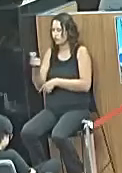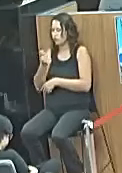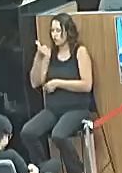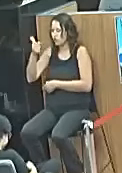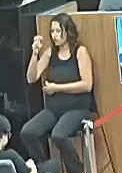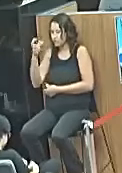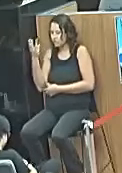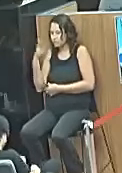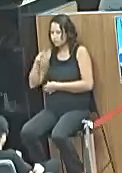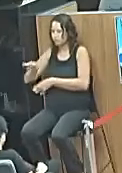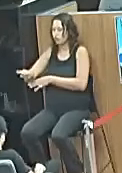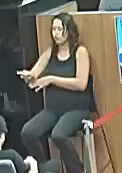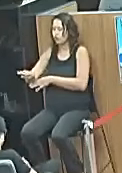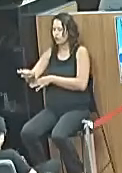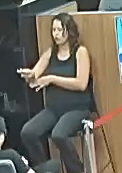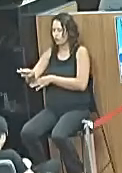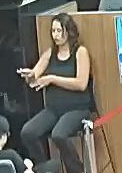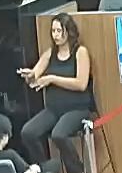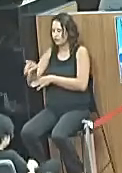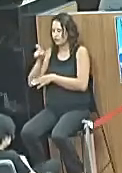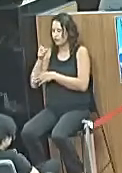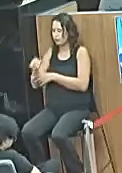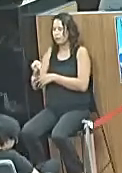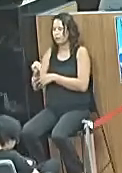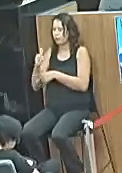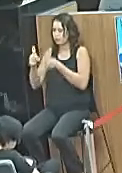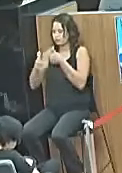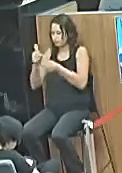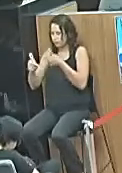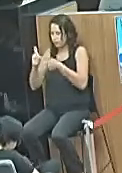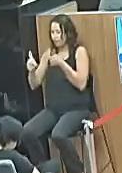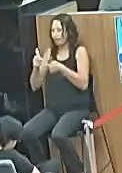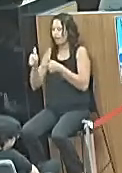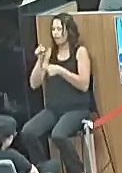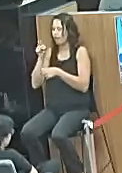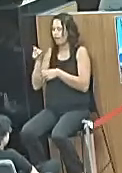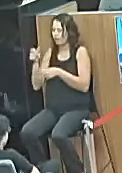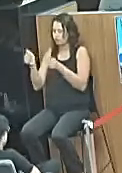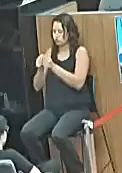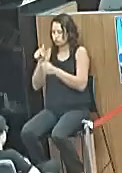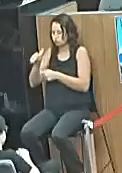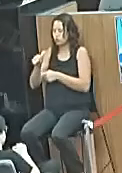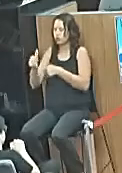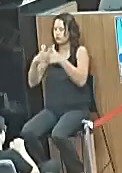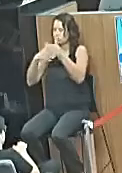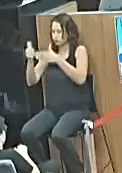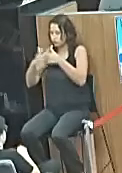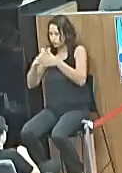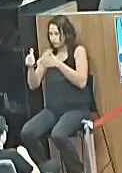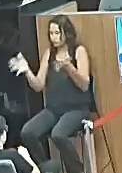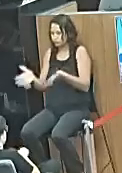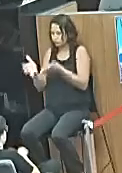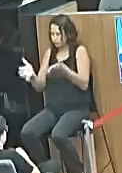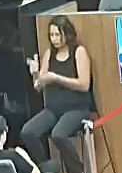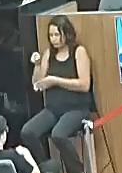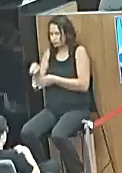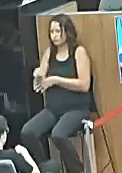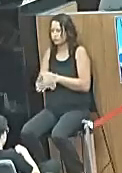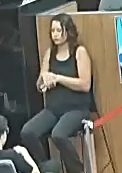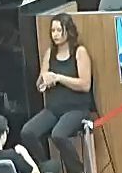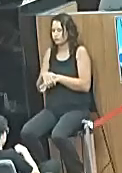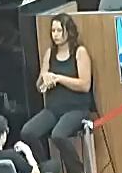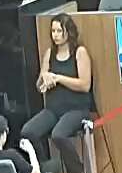15 milhões de reais para aplicação nas carreiras de servidores conforme acordos estabelecidos entre a categoria e o